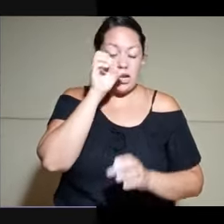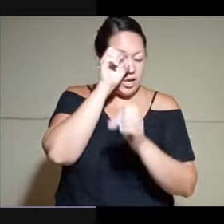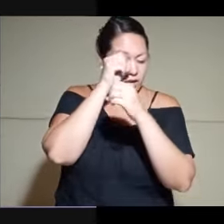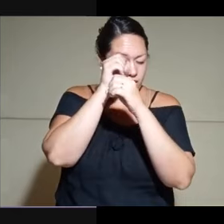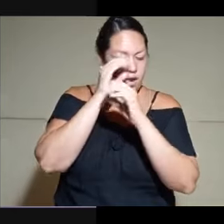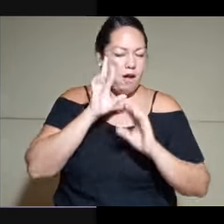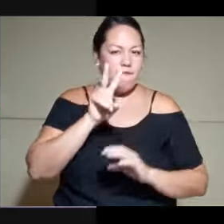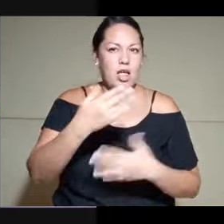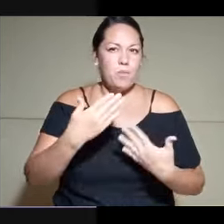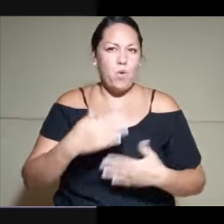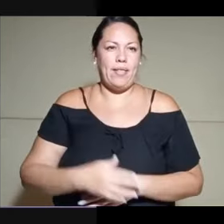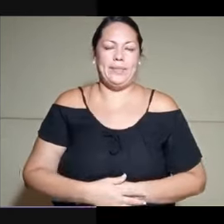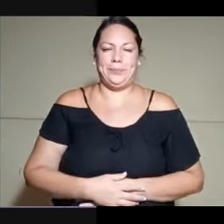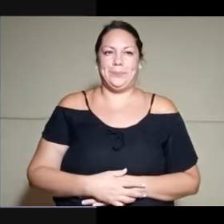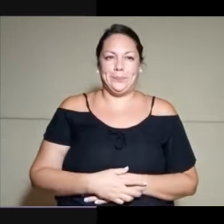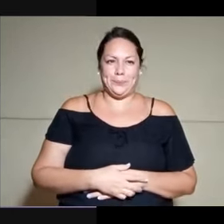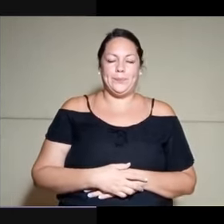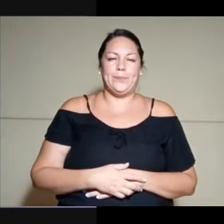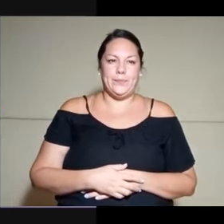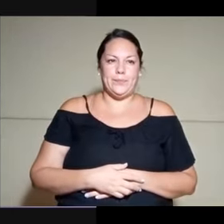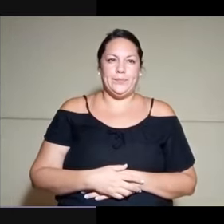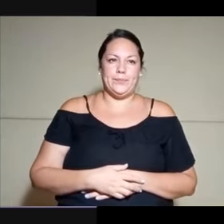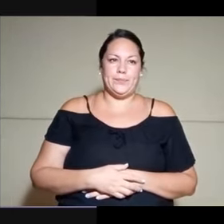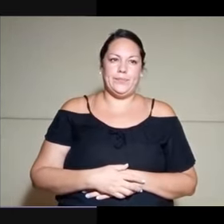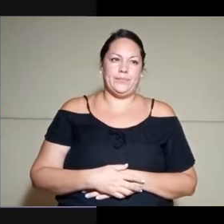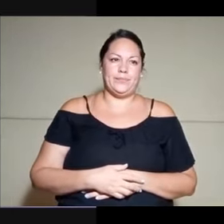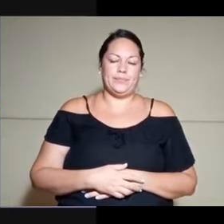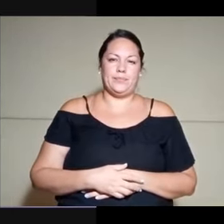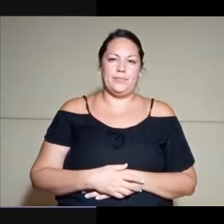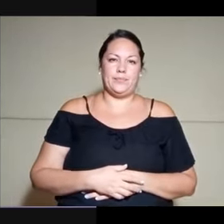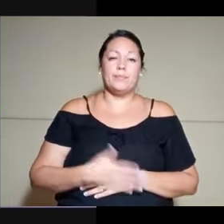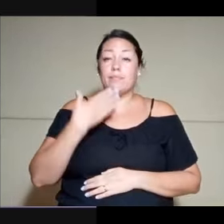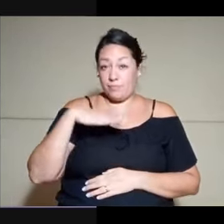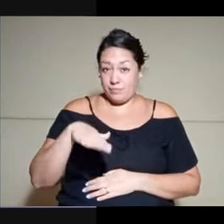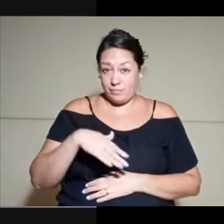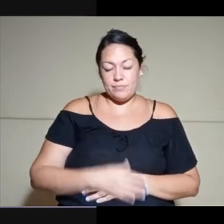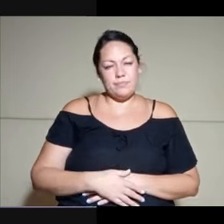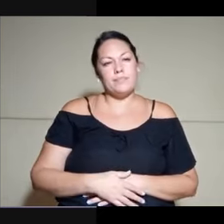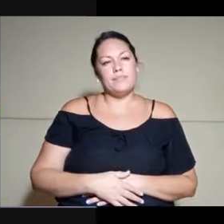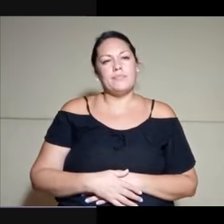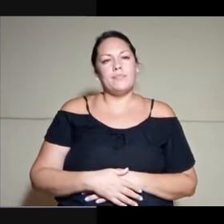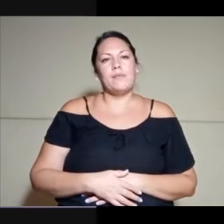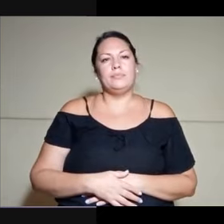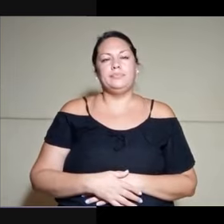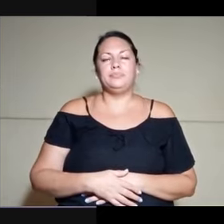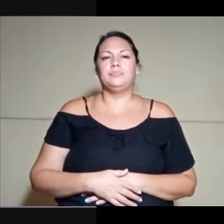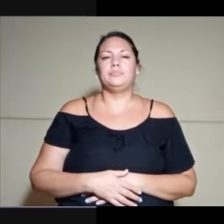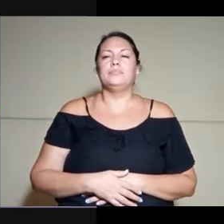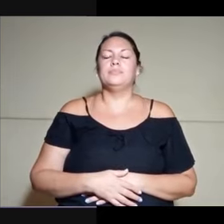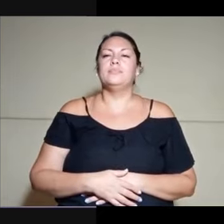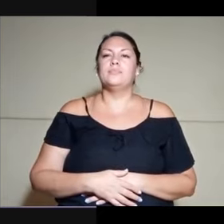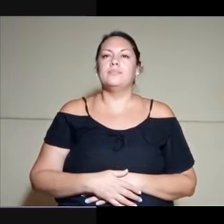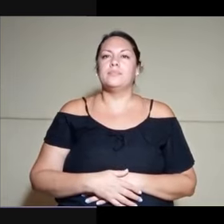En este caso se los provoca un fármaco. Les ponen la gota en el ojo, se les dilata la pupila y el oftalmólogo puede ver la retina, que es lo que le interesa ver.